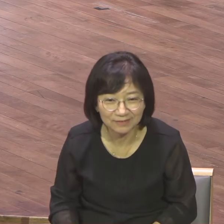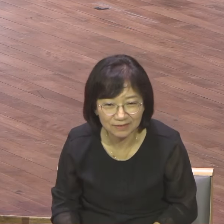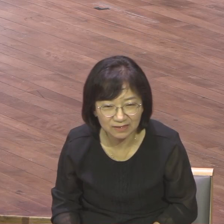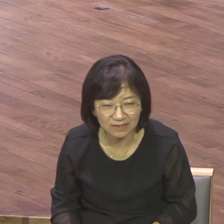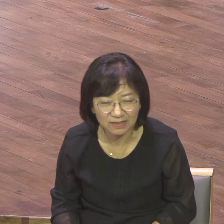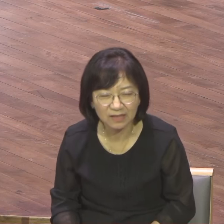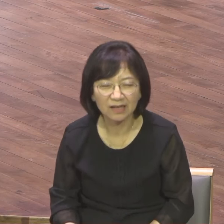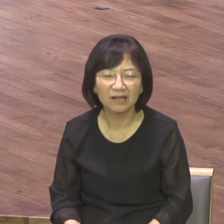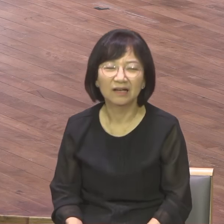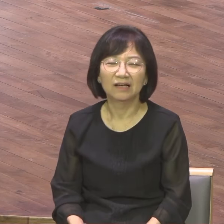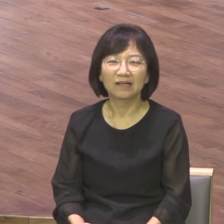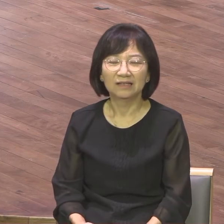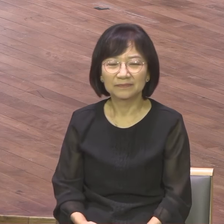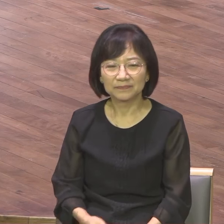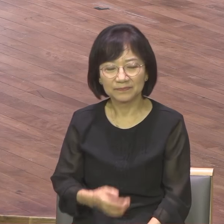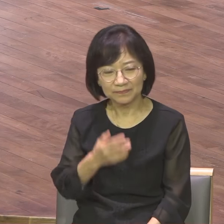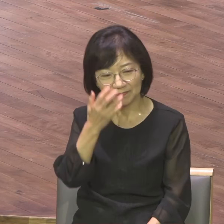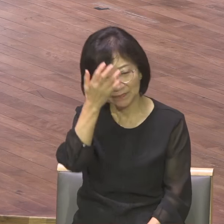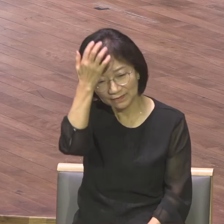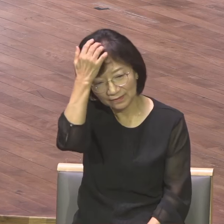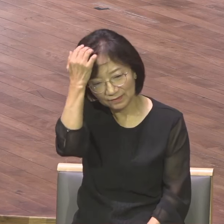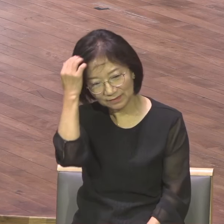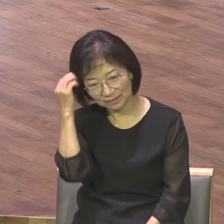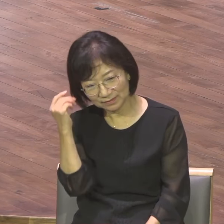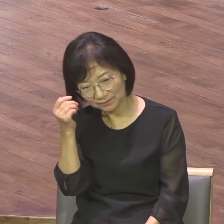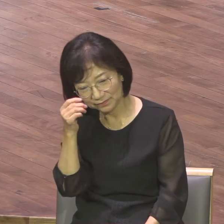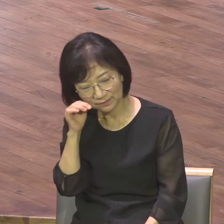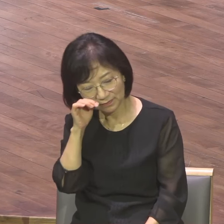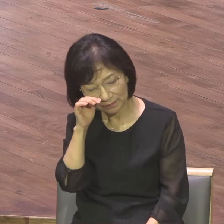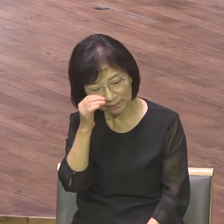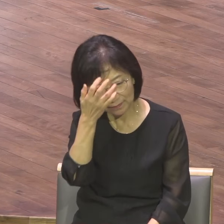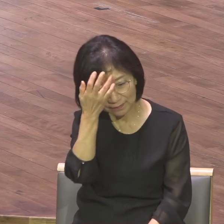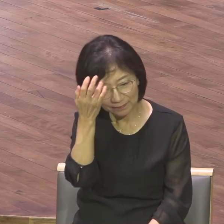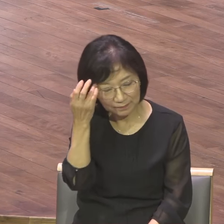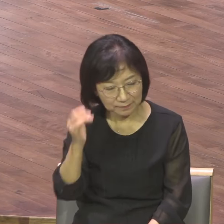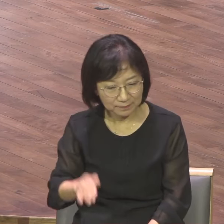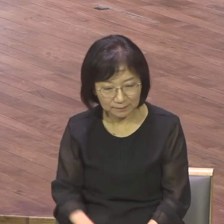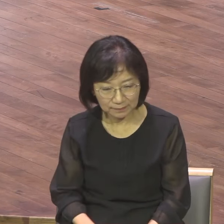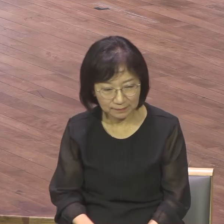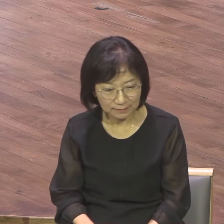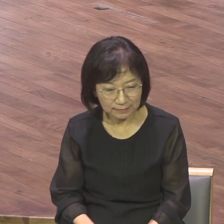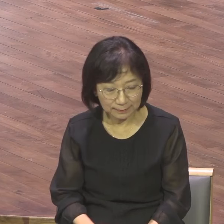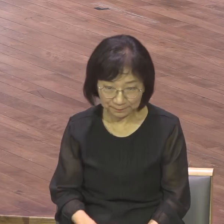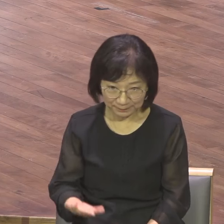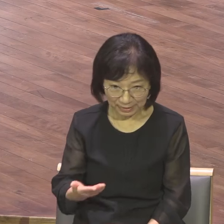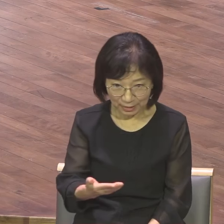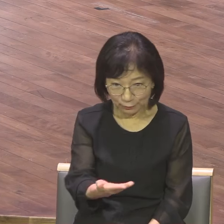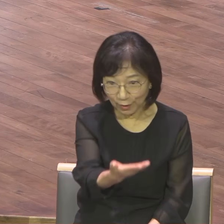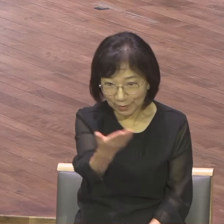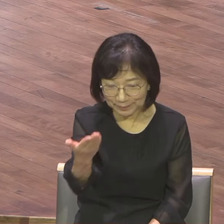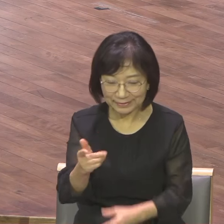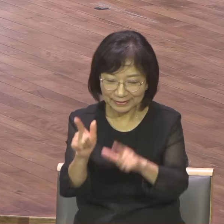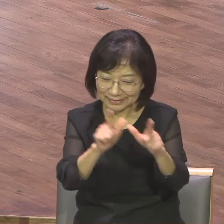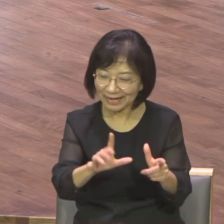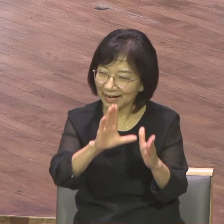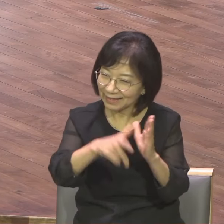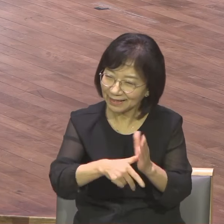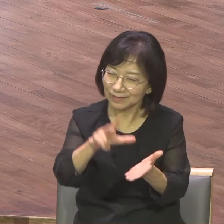우리가 각종 사건 문제 속에 살게 되는데 이때 어떤 대처를 하느냐가